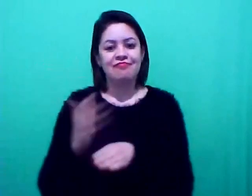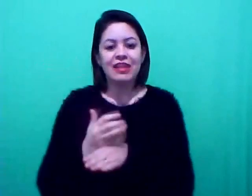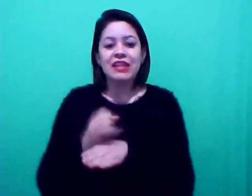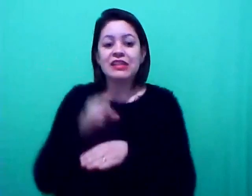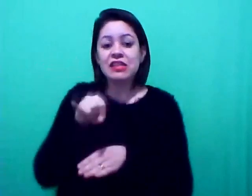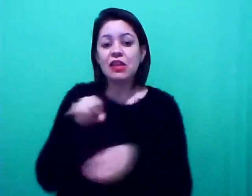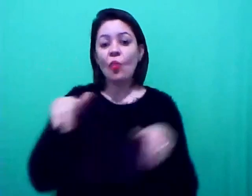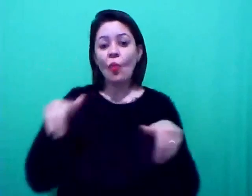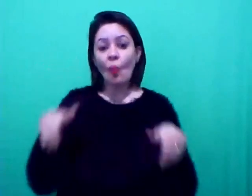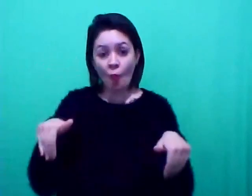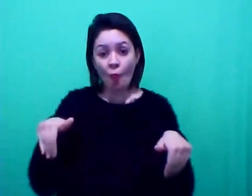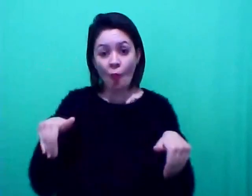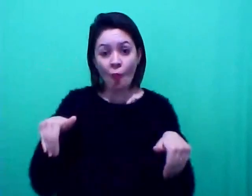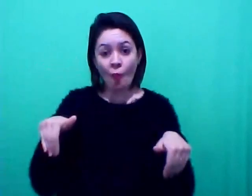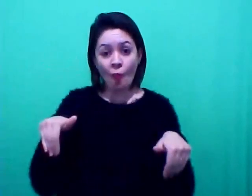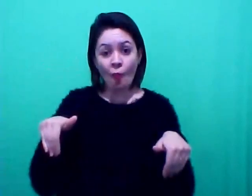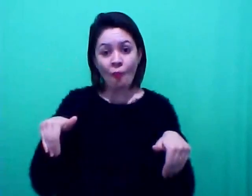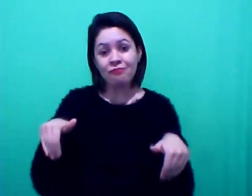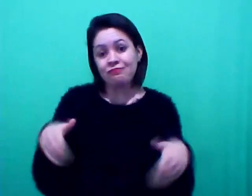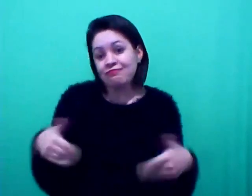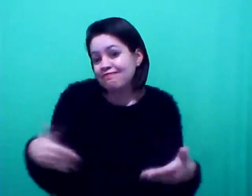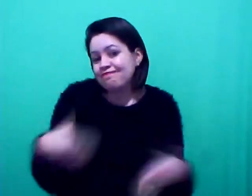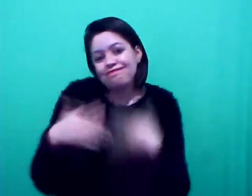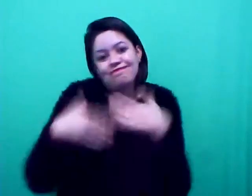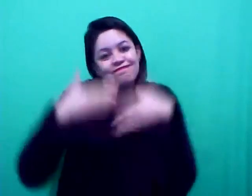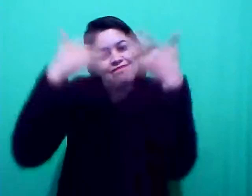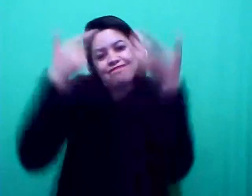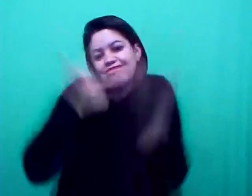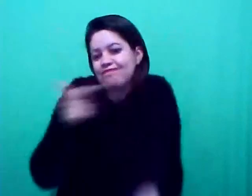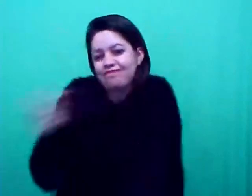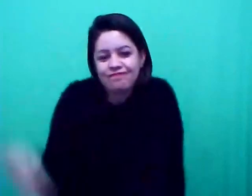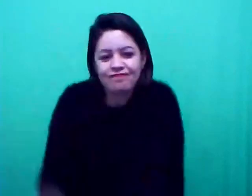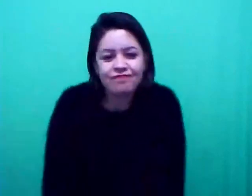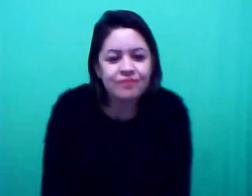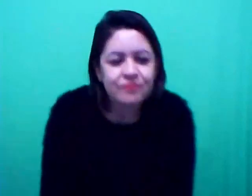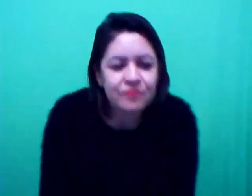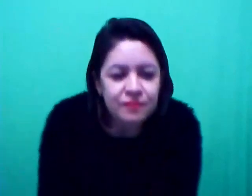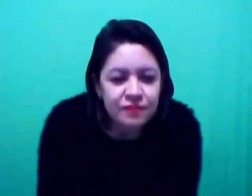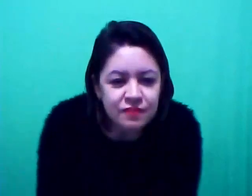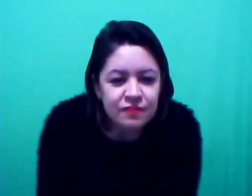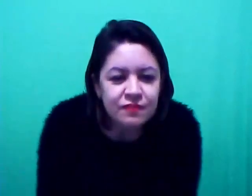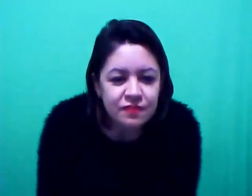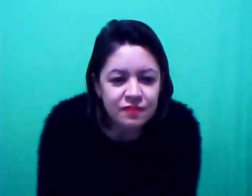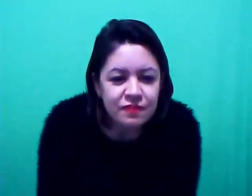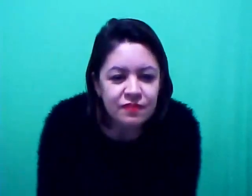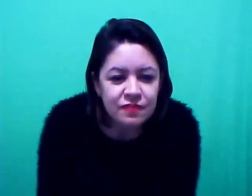Ela precisa ser praticada para que vocês consigam aprender a língua de sinais, porque se vocês não praticam, vocês não vão conseguir ter a fluência.